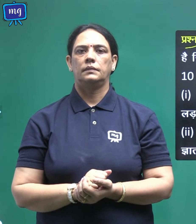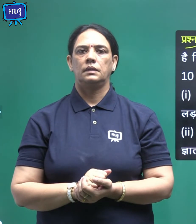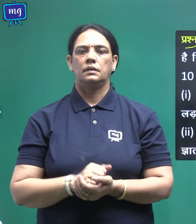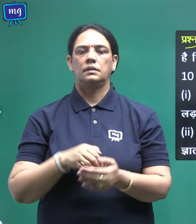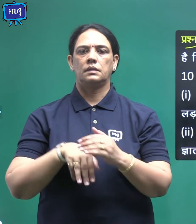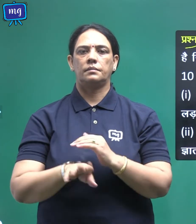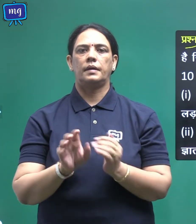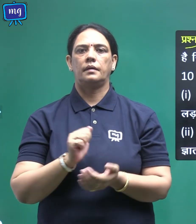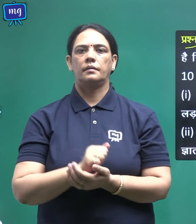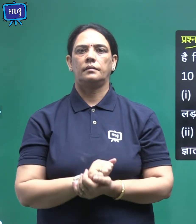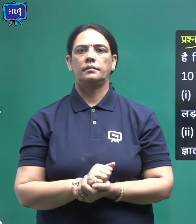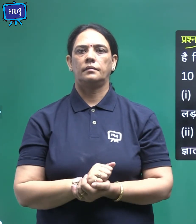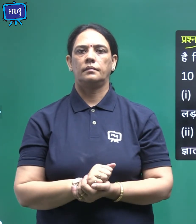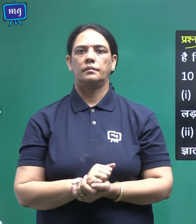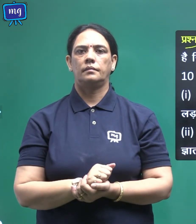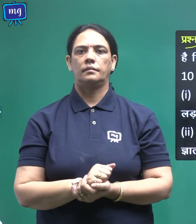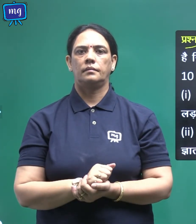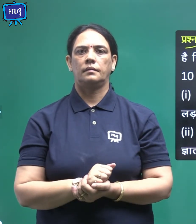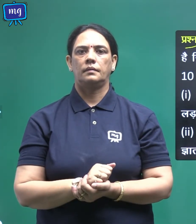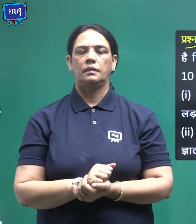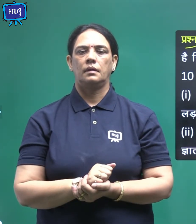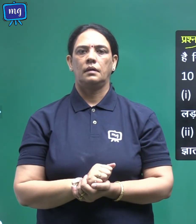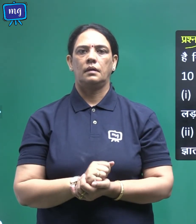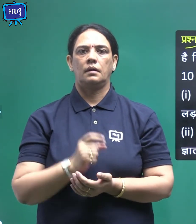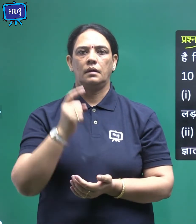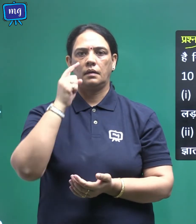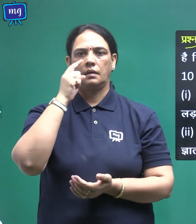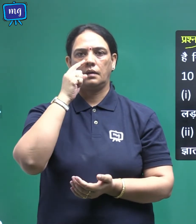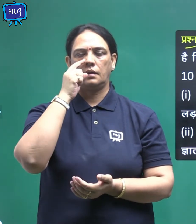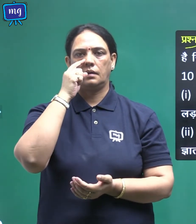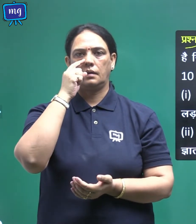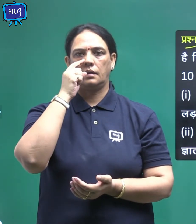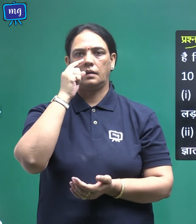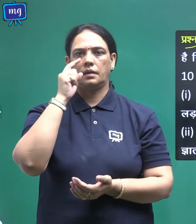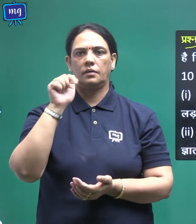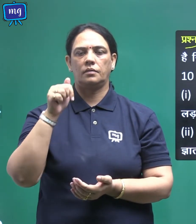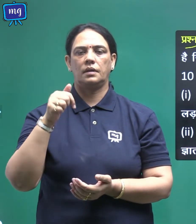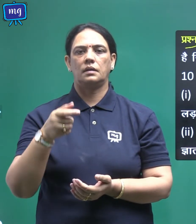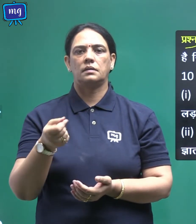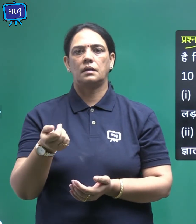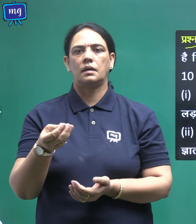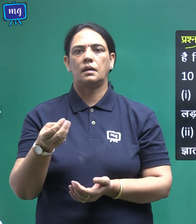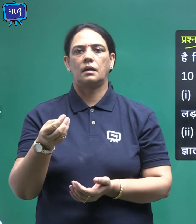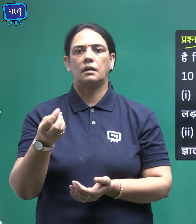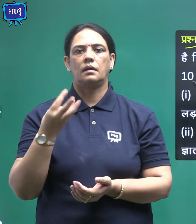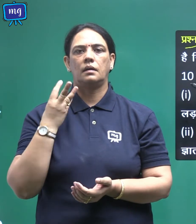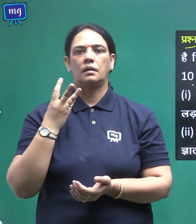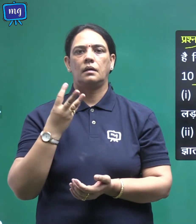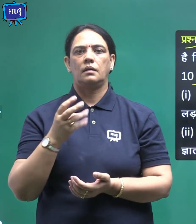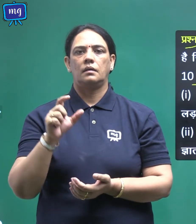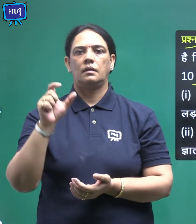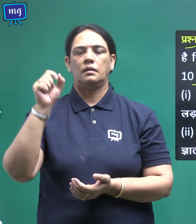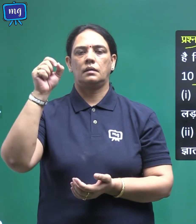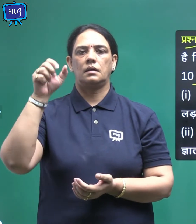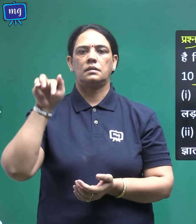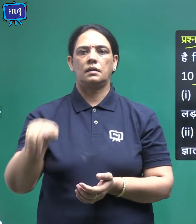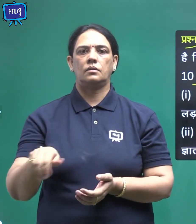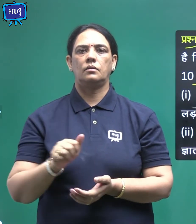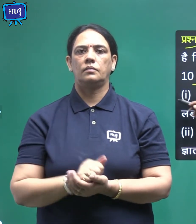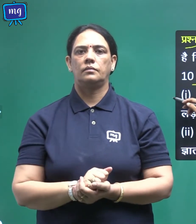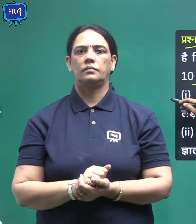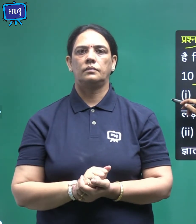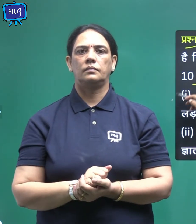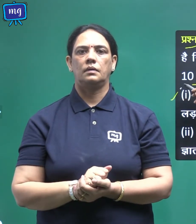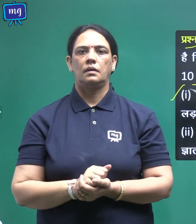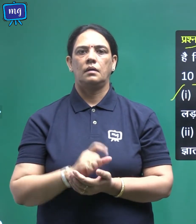जिसमें लड़कियों की संख्या 10 है तो